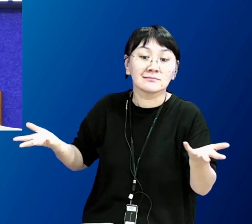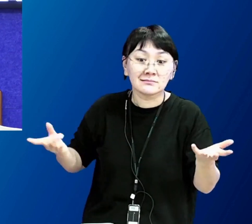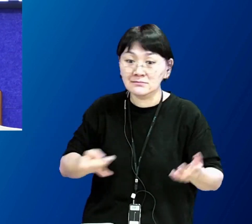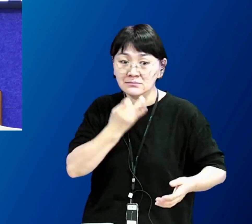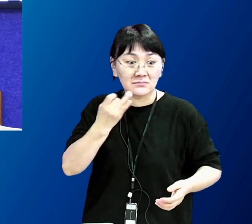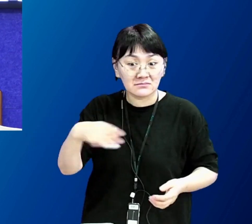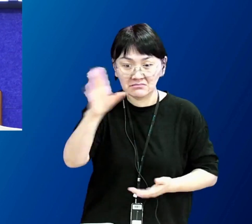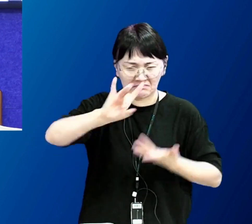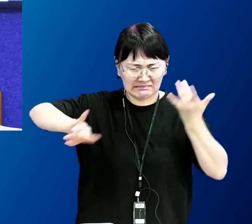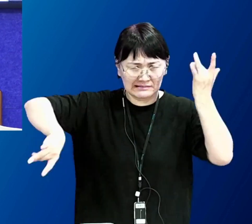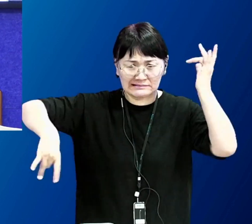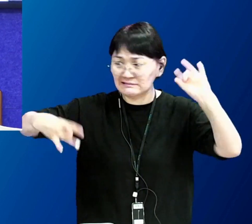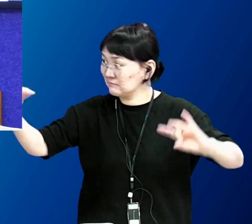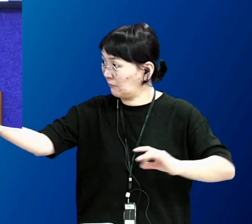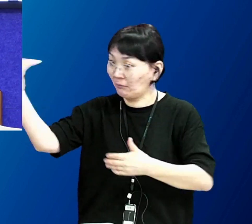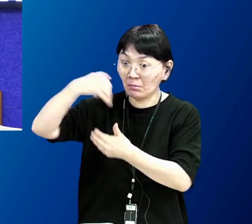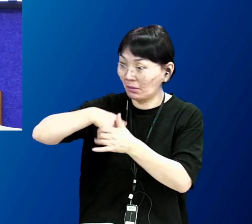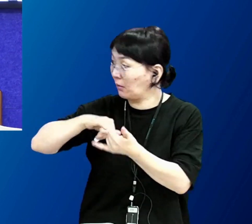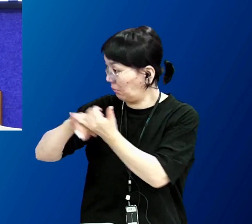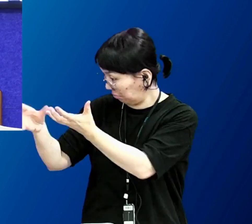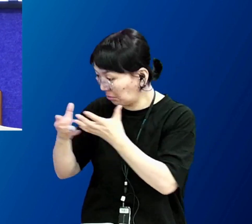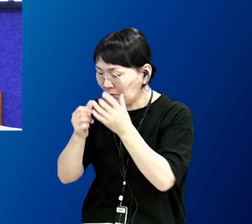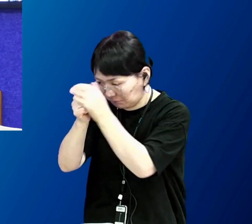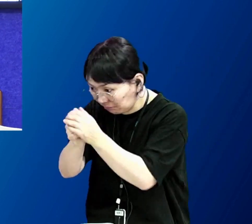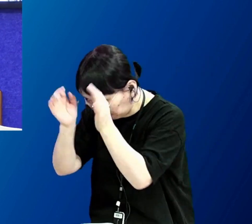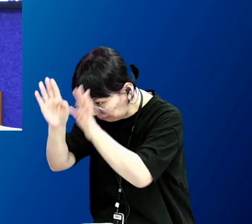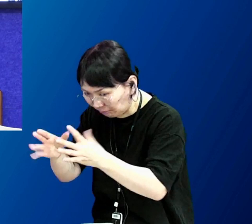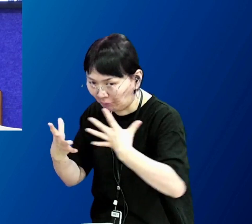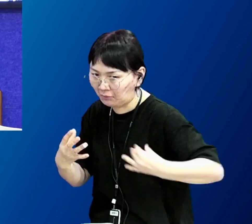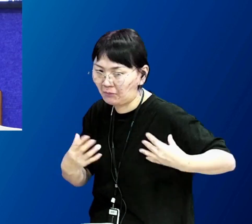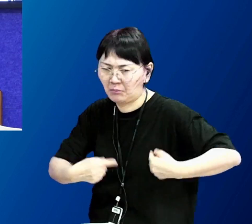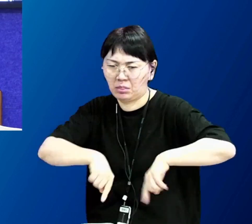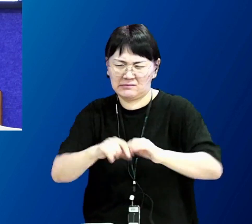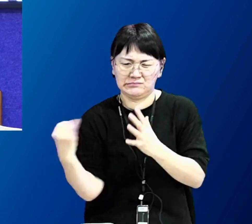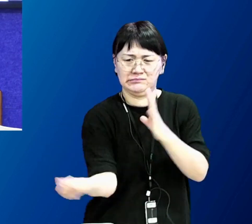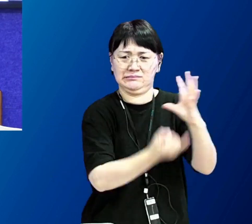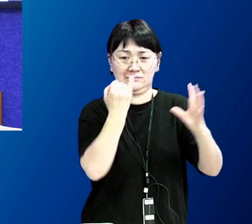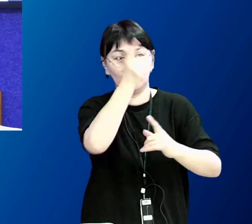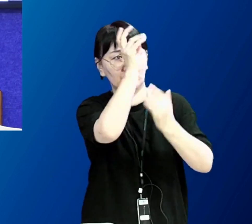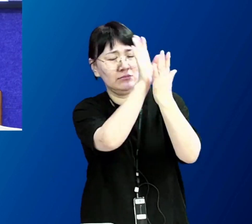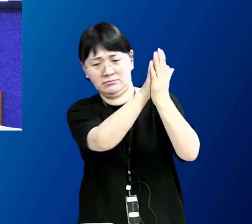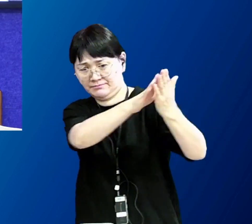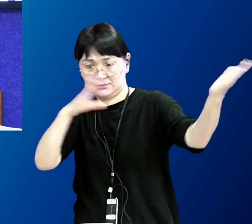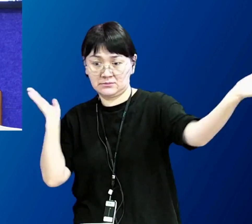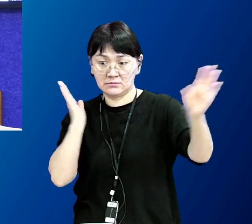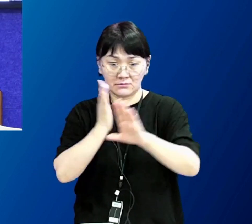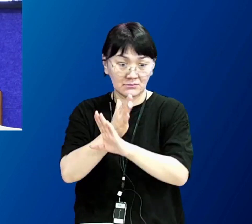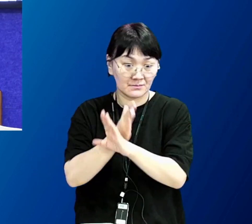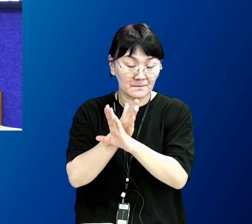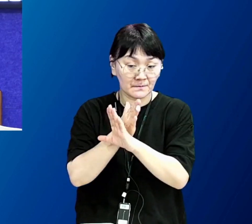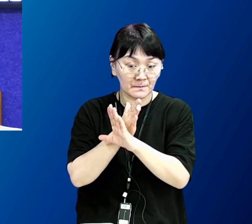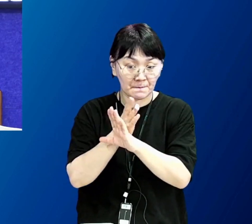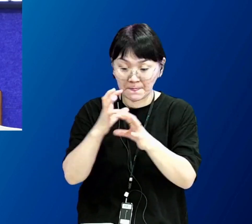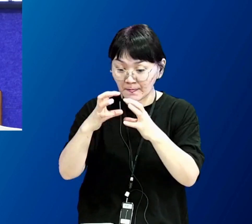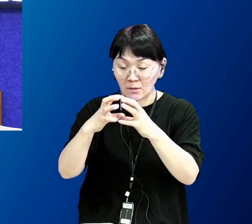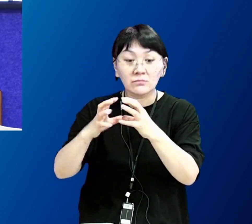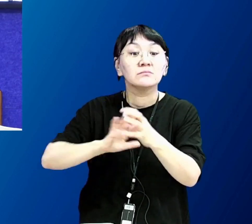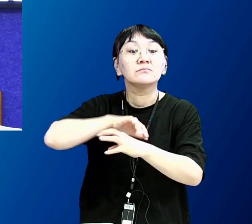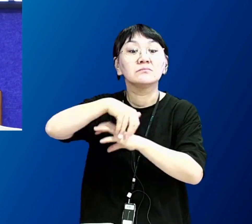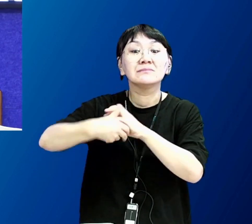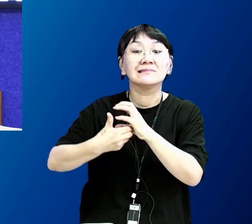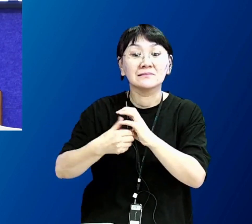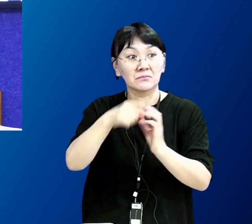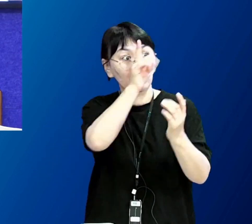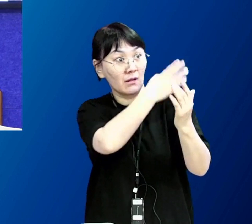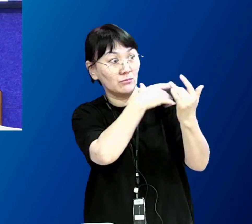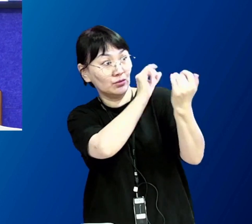Израильд хиймэн шүтэнүүд орж ирсэн биз дээ. Эзнээс бид хүн холдсон хэрэг энэ ертөнцийн над руу ойртож